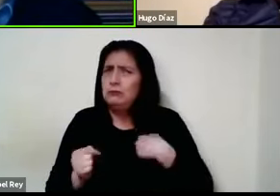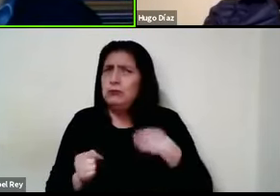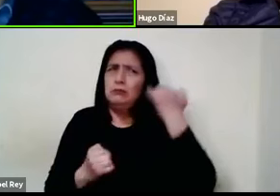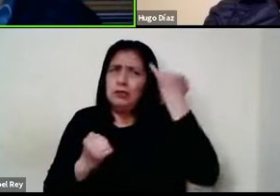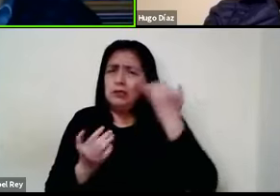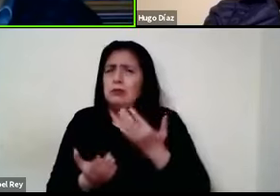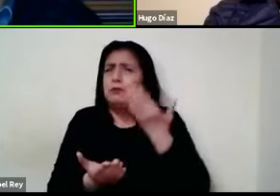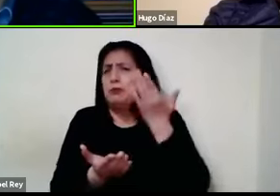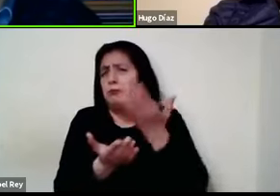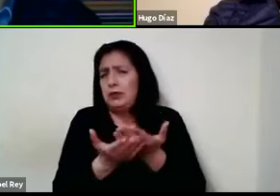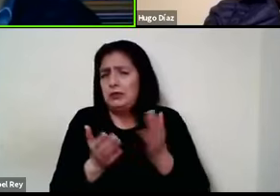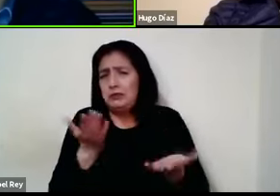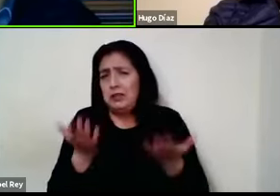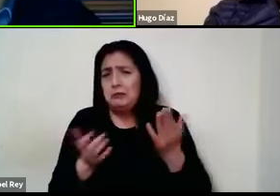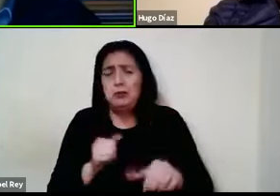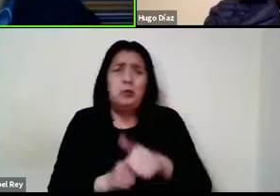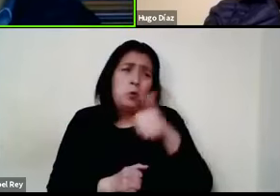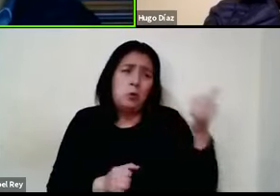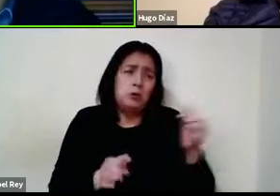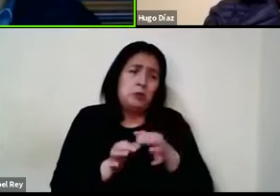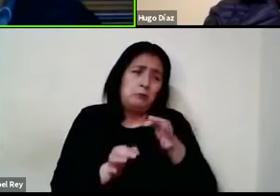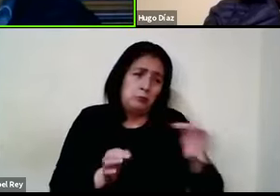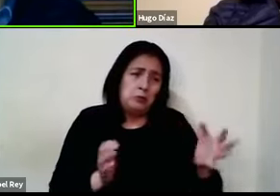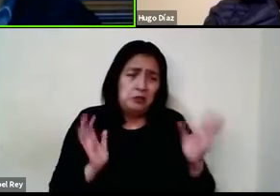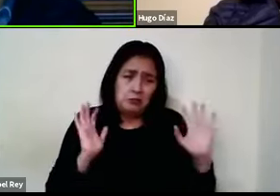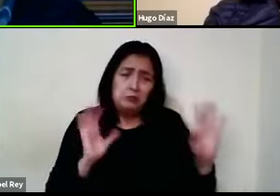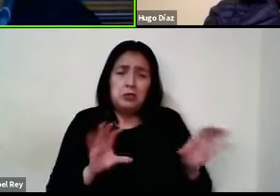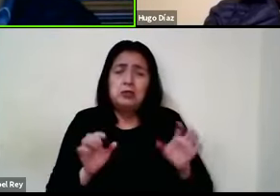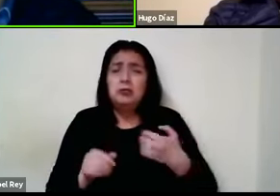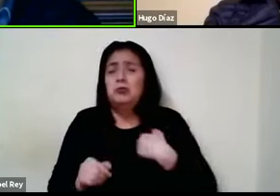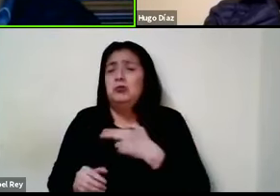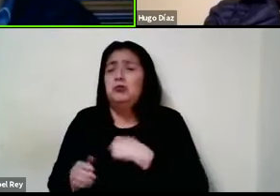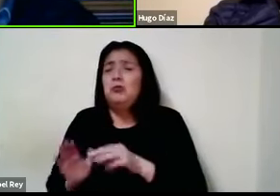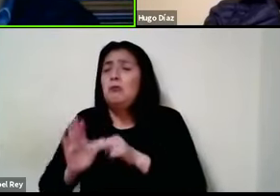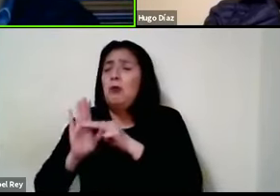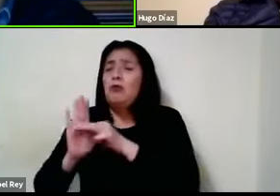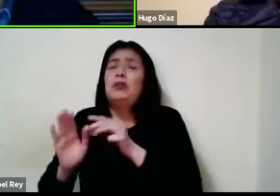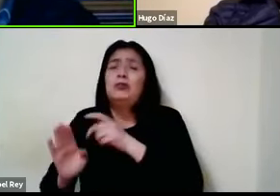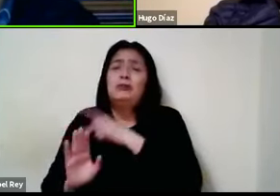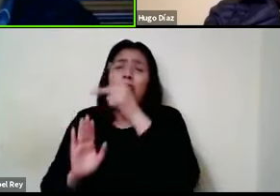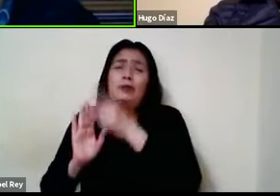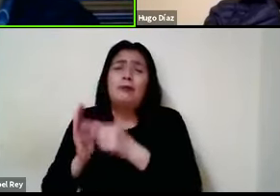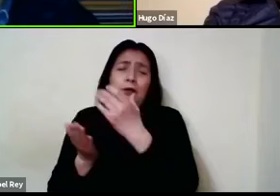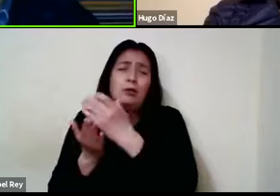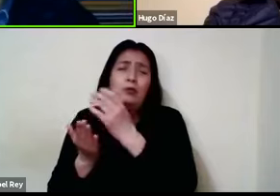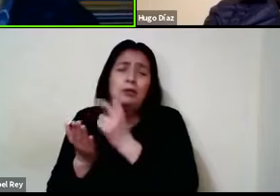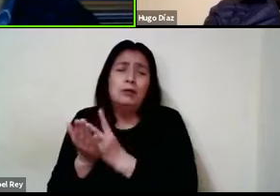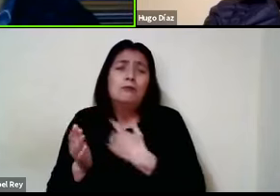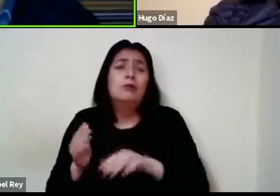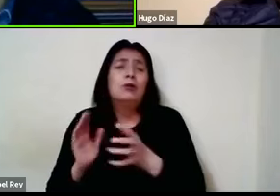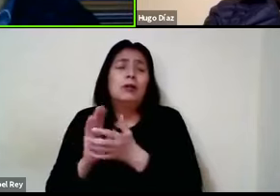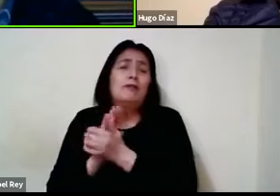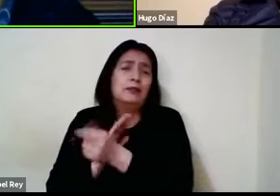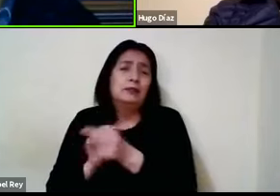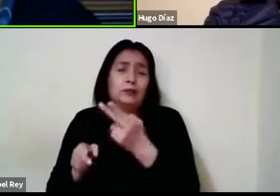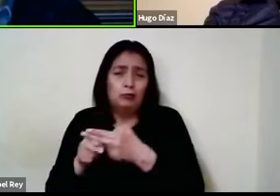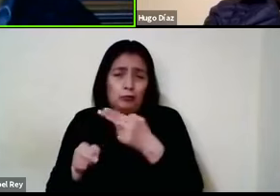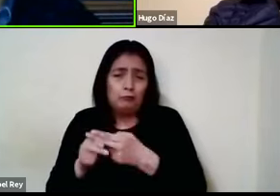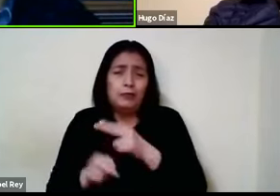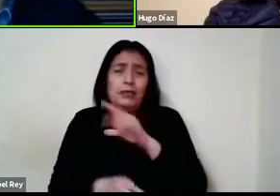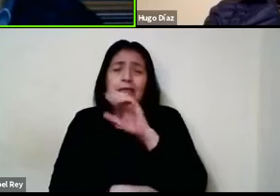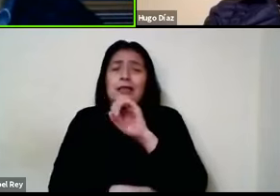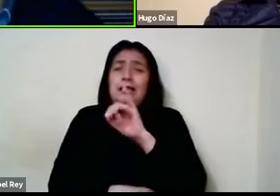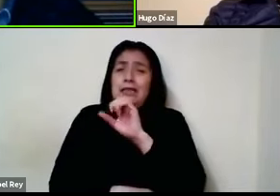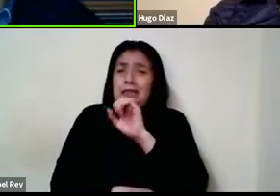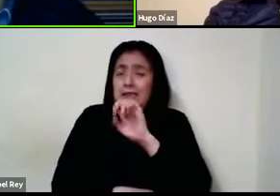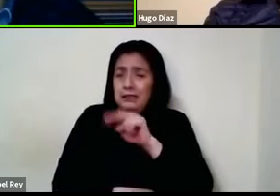sé, tal vez otras regiones lo han hecho, pero nosotros hemos propuesto un modelo de programación curricular por competencias llamado Kaizen,